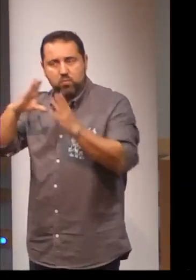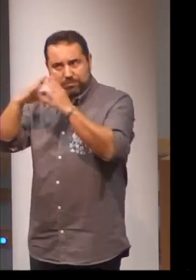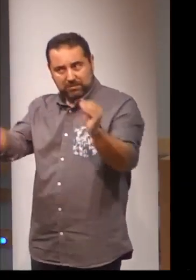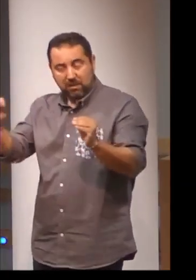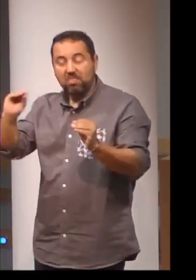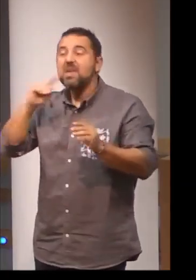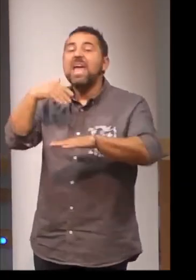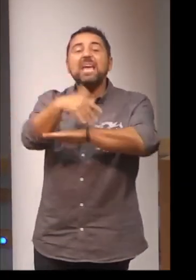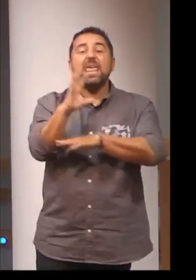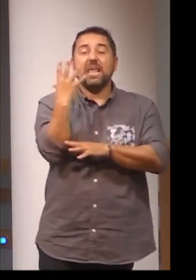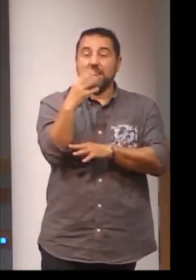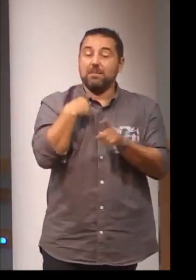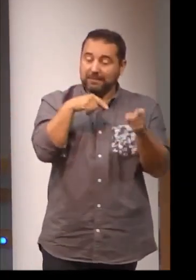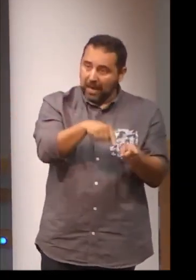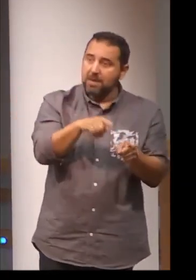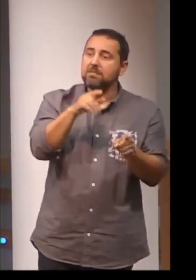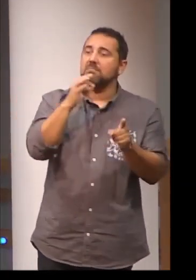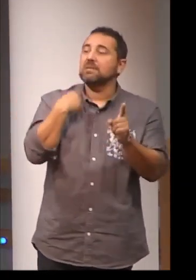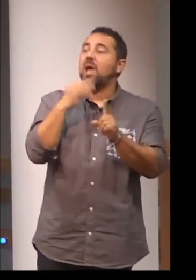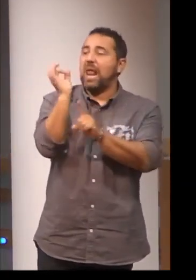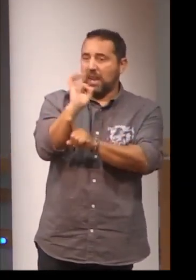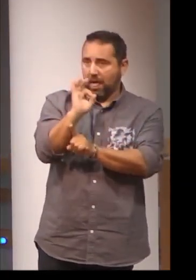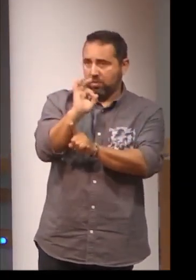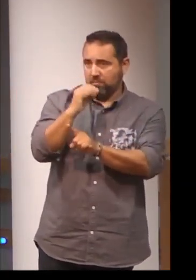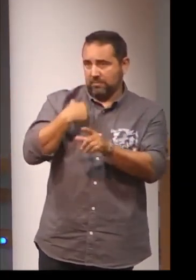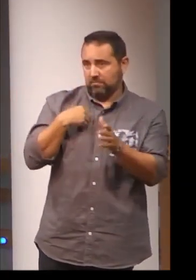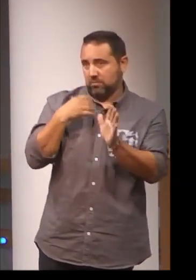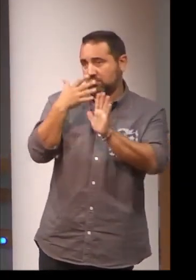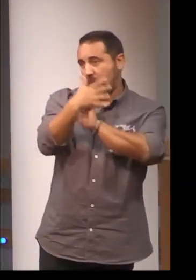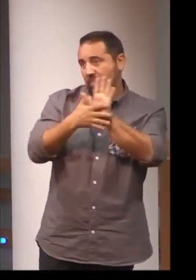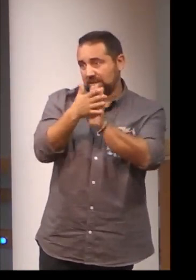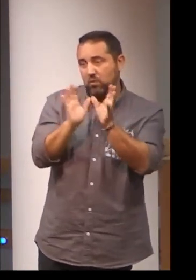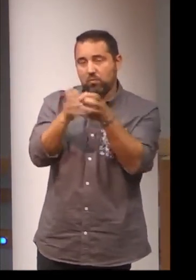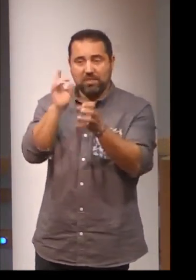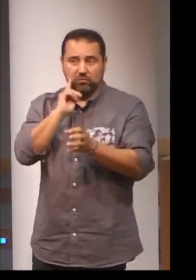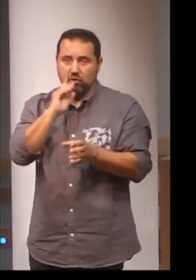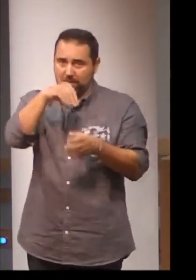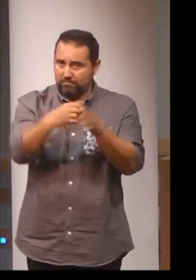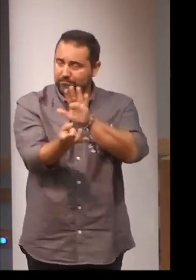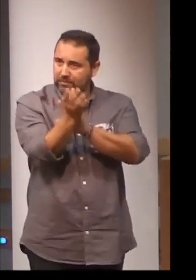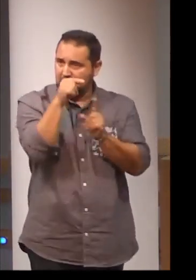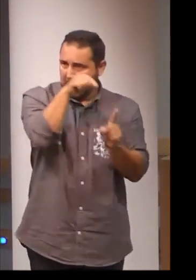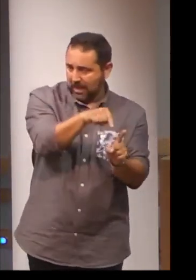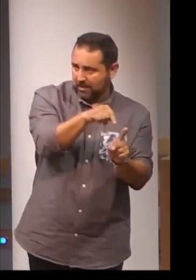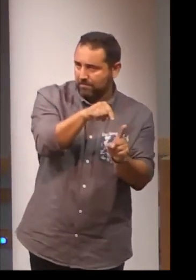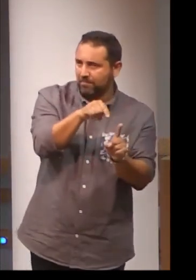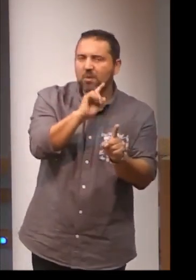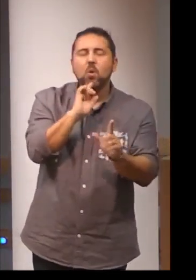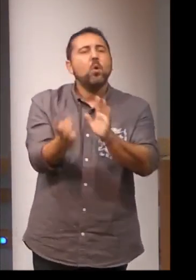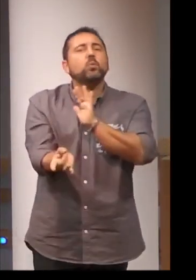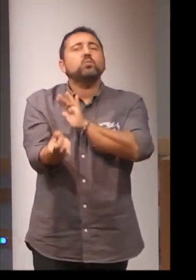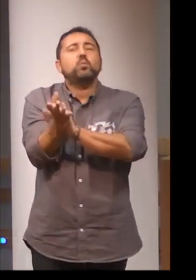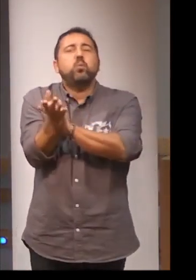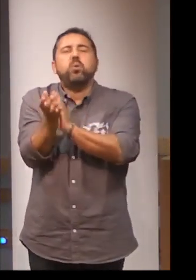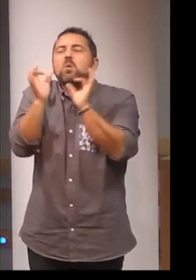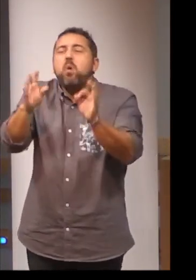alojado el grado en lengua de signos española y comunidad sorda. Este grado no surge en la manera habitual que surge una